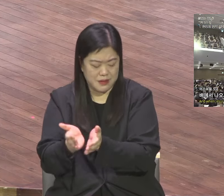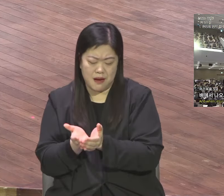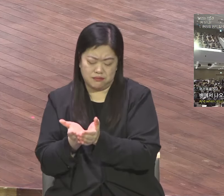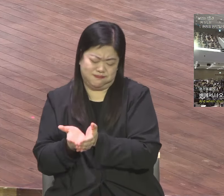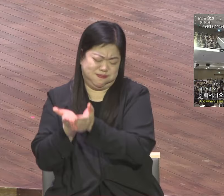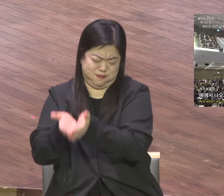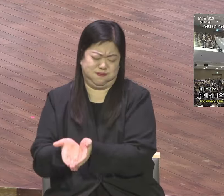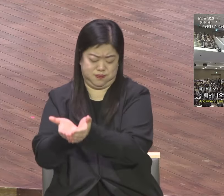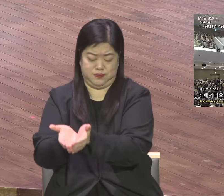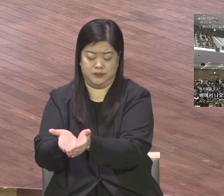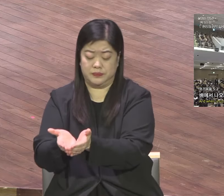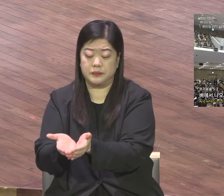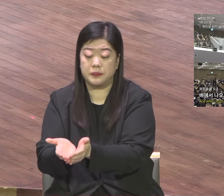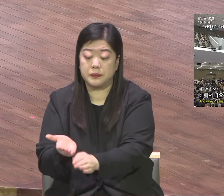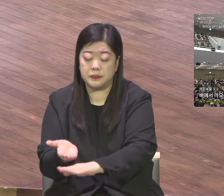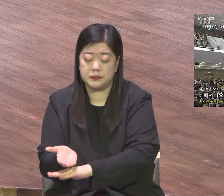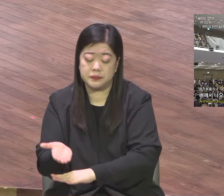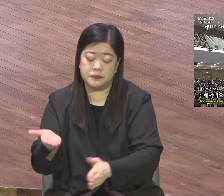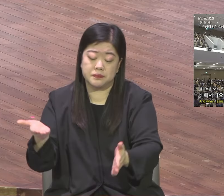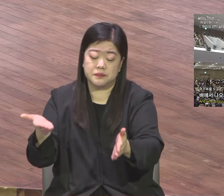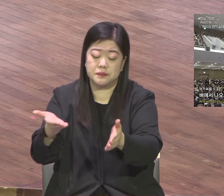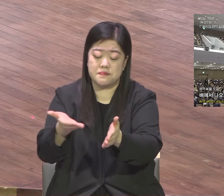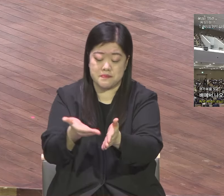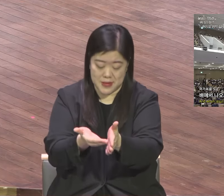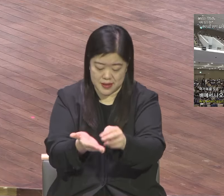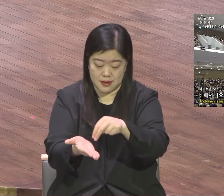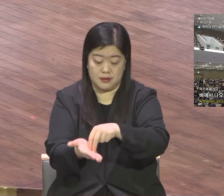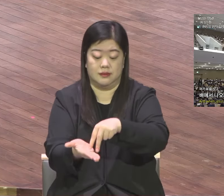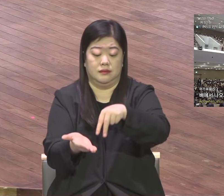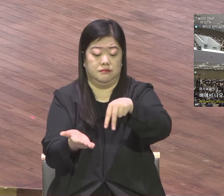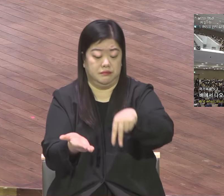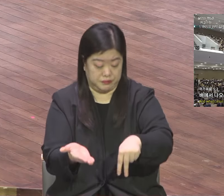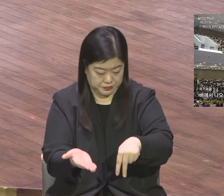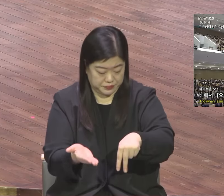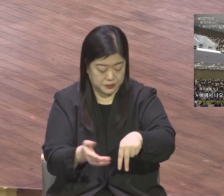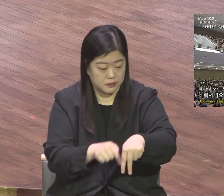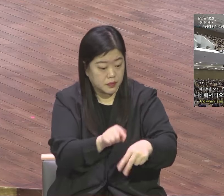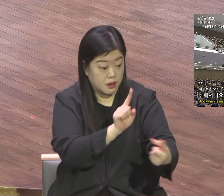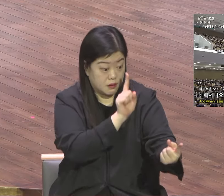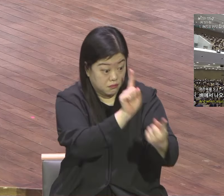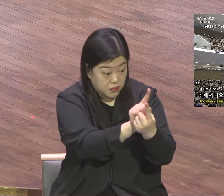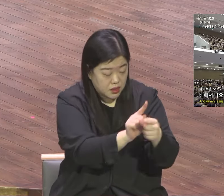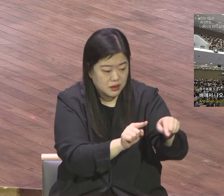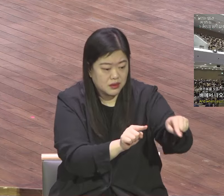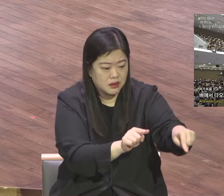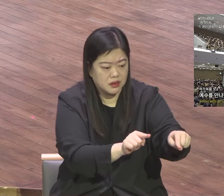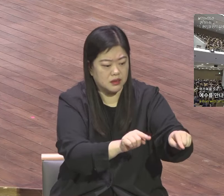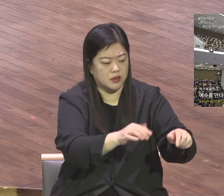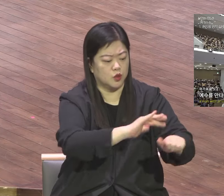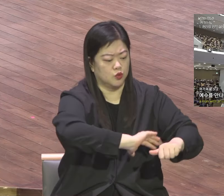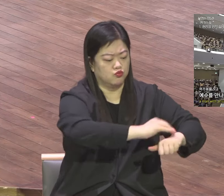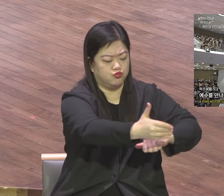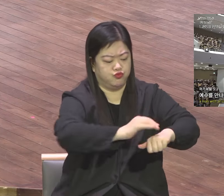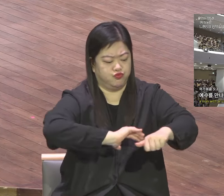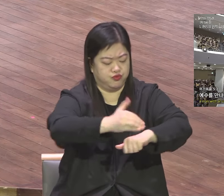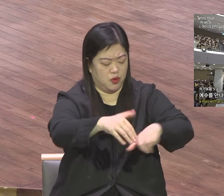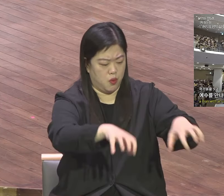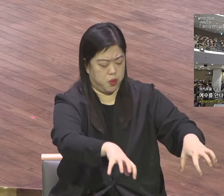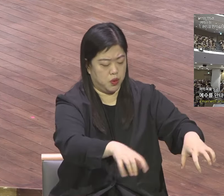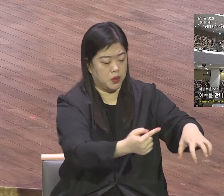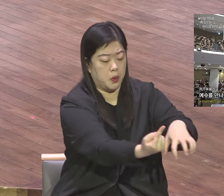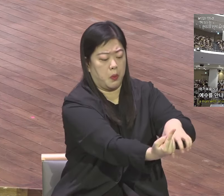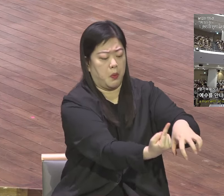이르러 배에서 나오심에 곧 더러운 귀신 들린 사람이 무덤 사이에서 나와 예수를